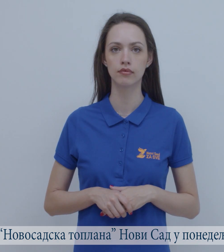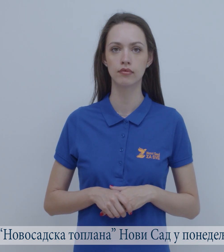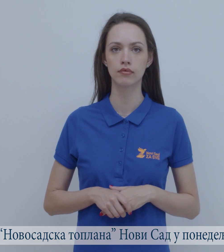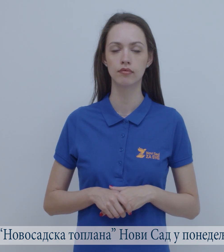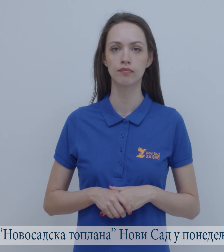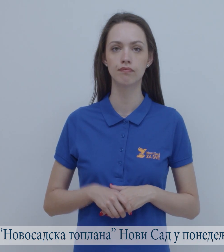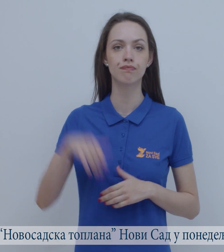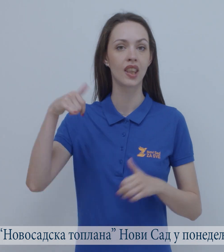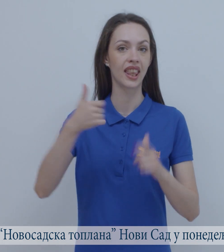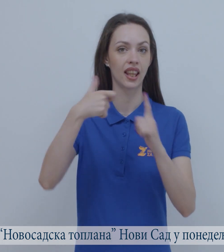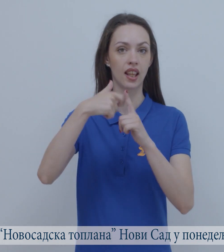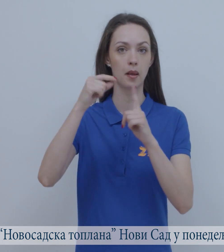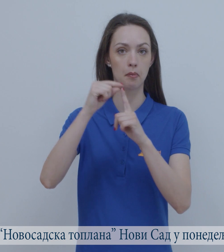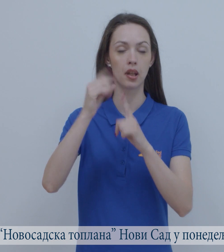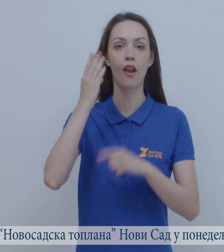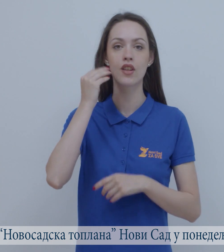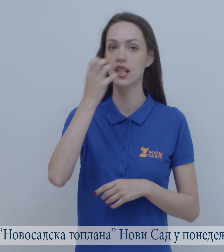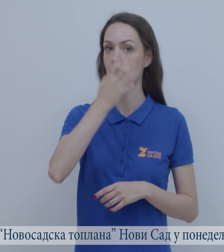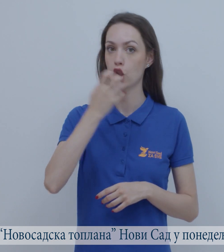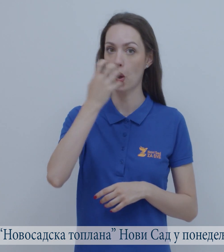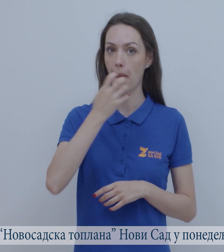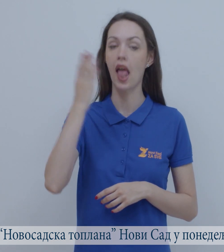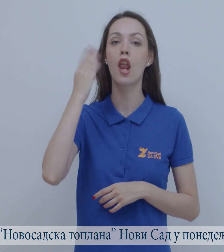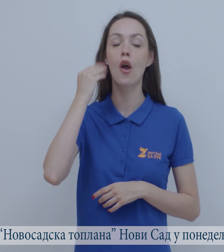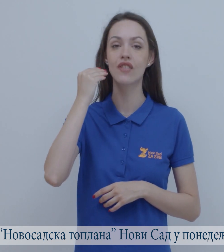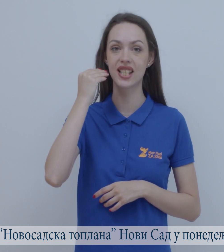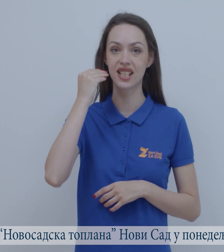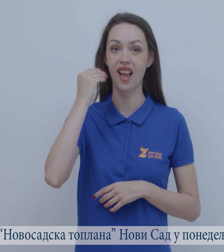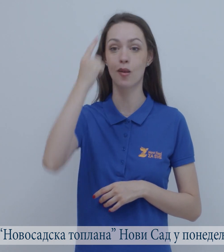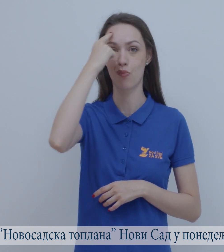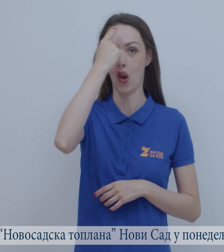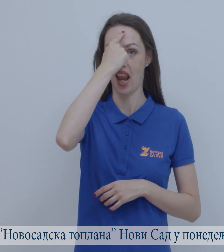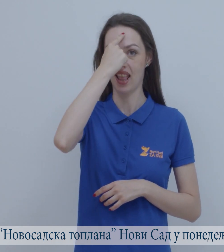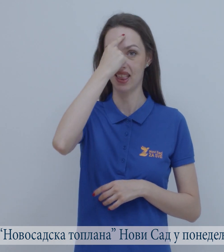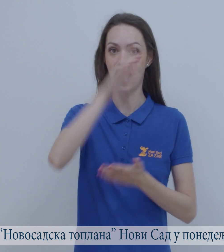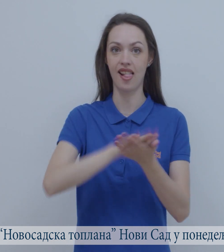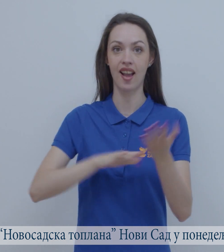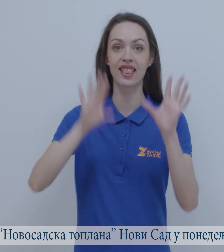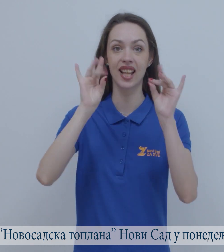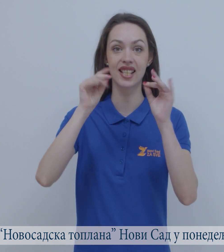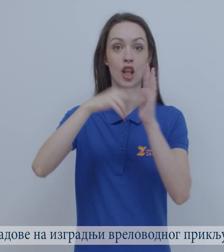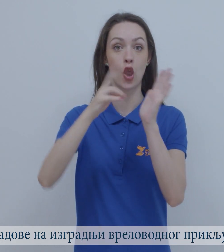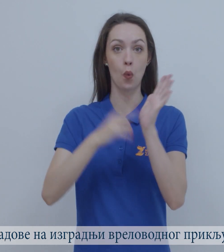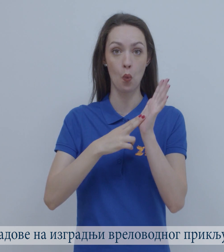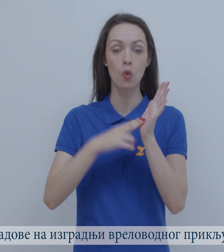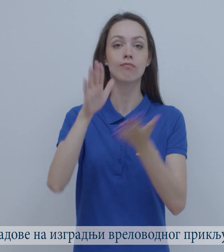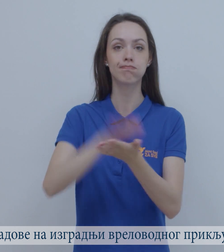Javno komunalno preduzeće Novosadska toplana Novi Sad u ponedeljak 10. juna počinje radove na